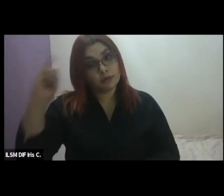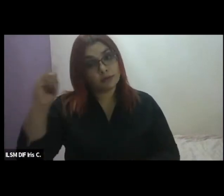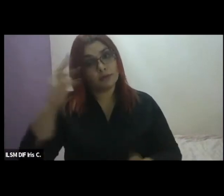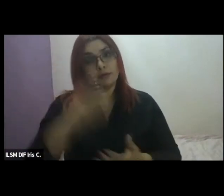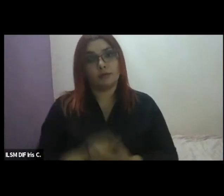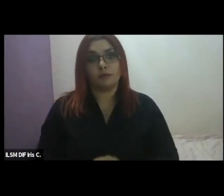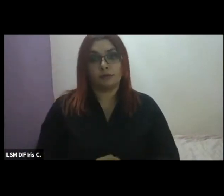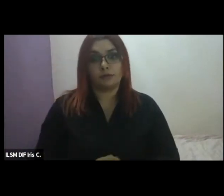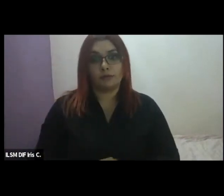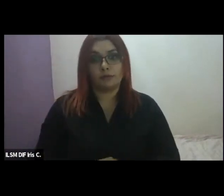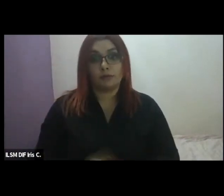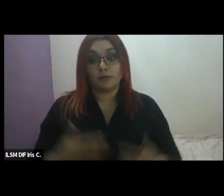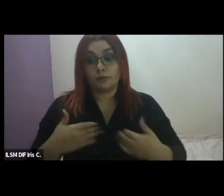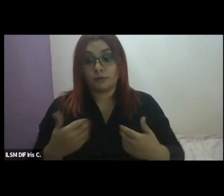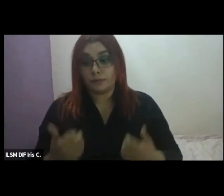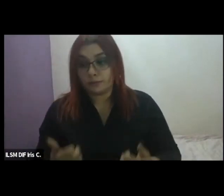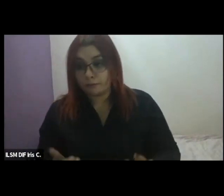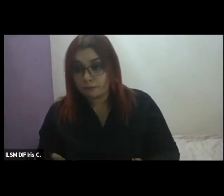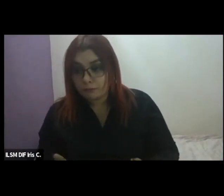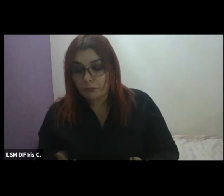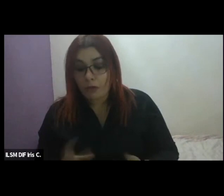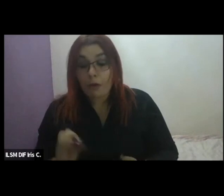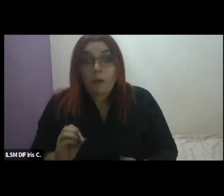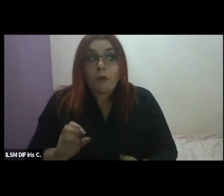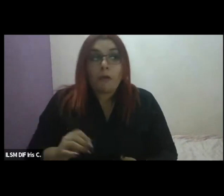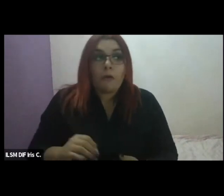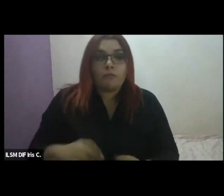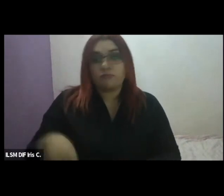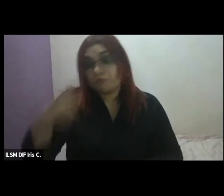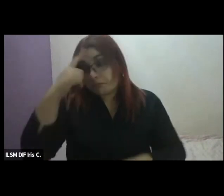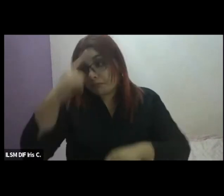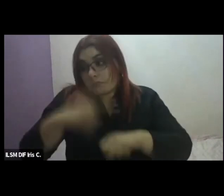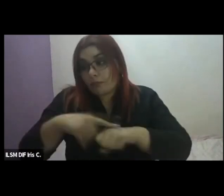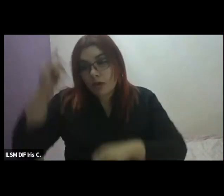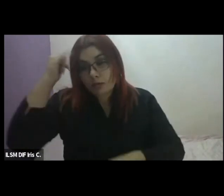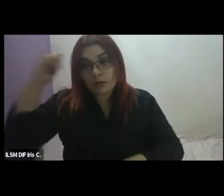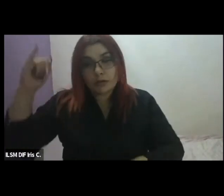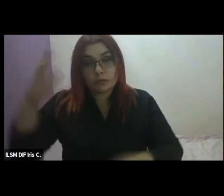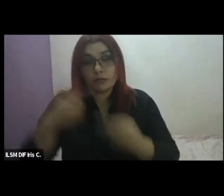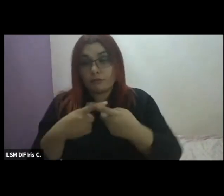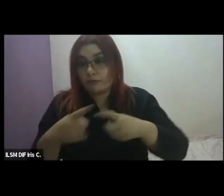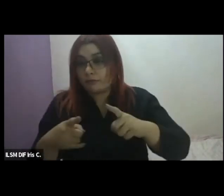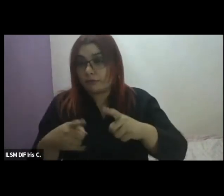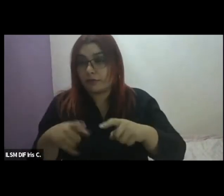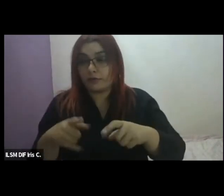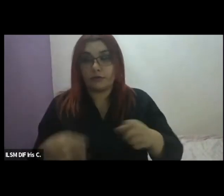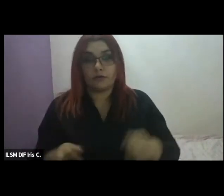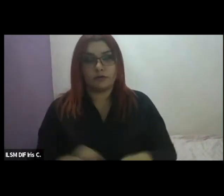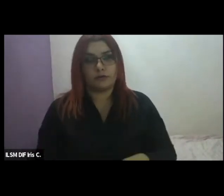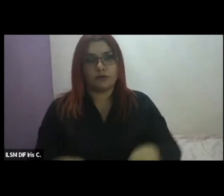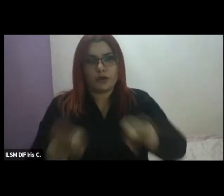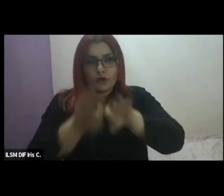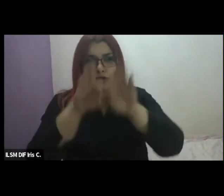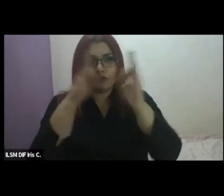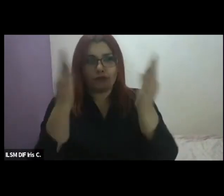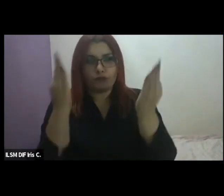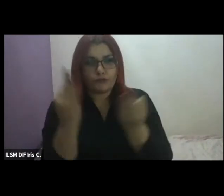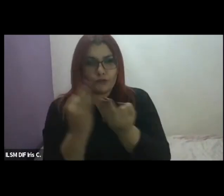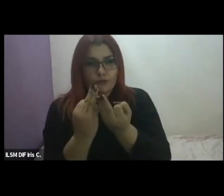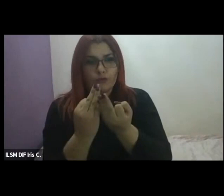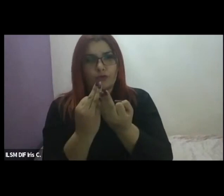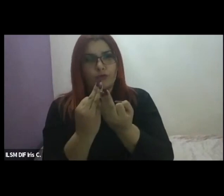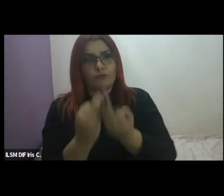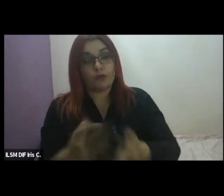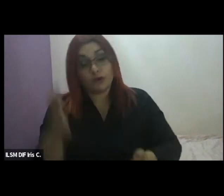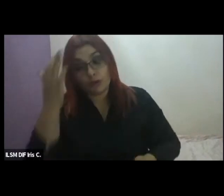encontrar e imaginar otras formas de ver el cuerpo, pero sobre todo entender los diagnósticos. Creo que todos quienes nos hemos enfrentado